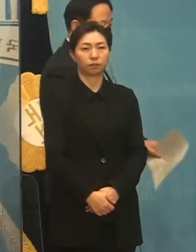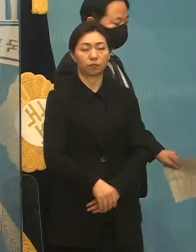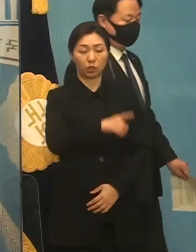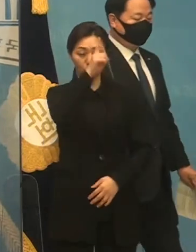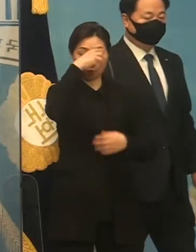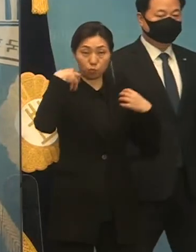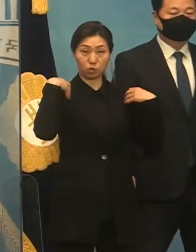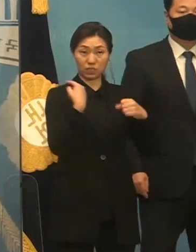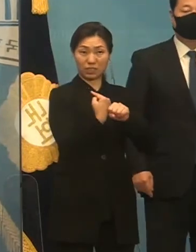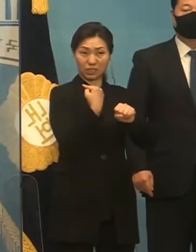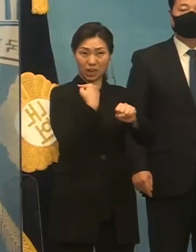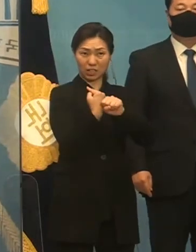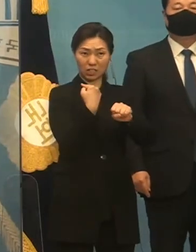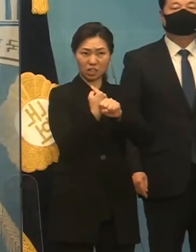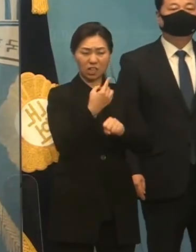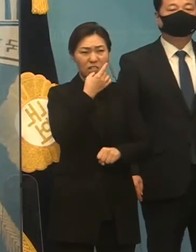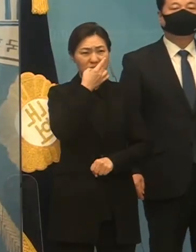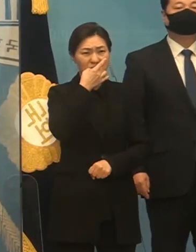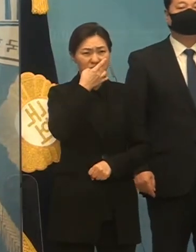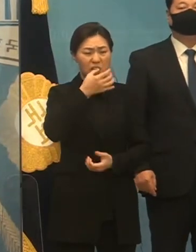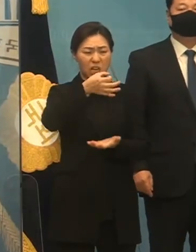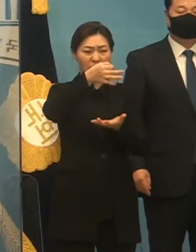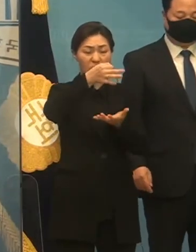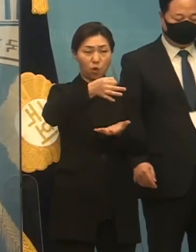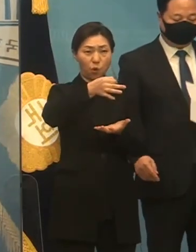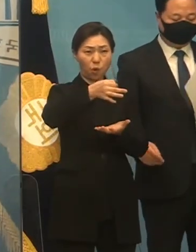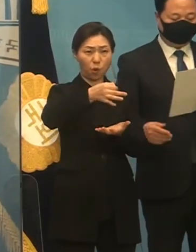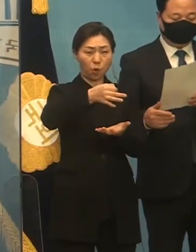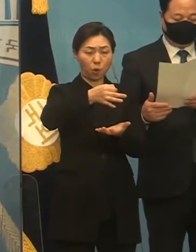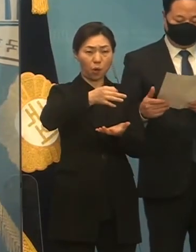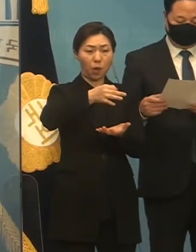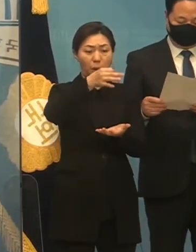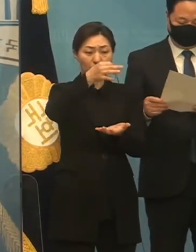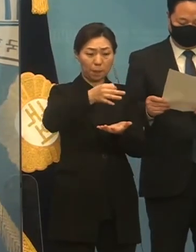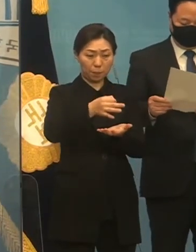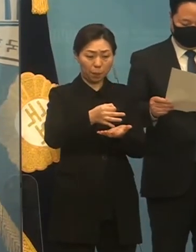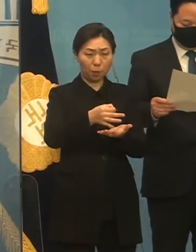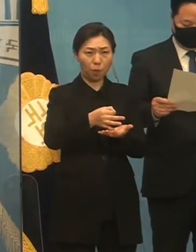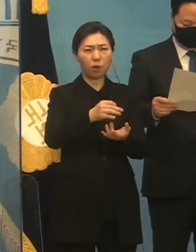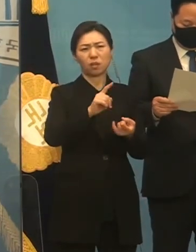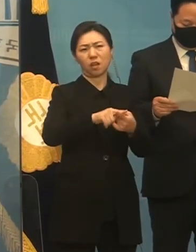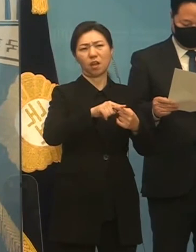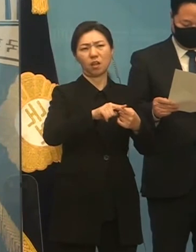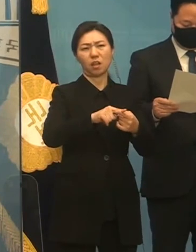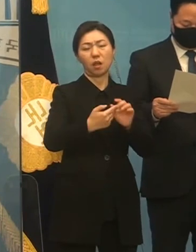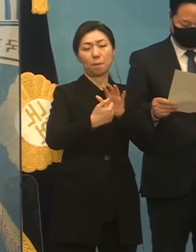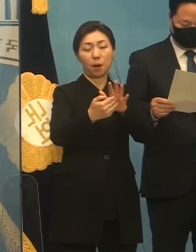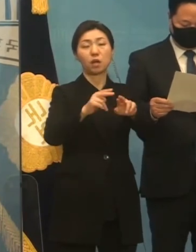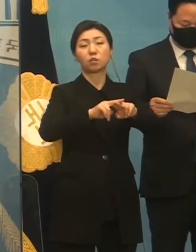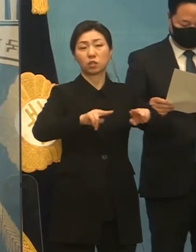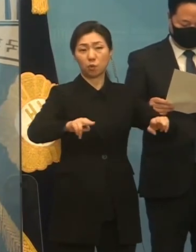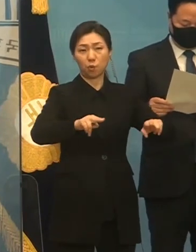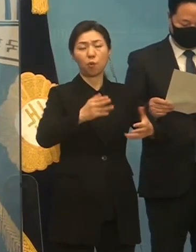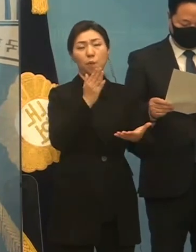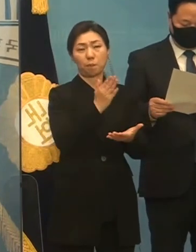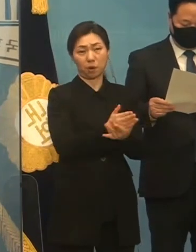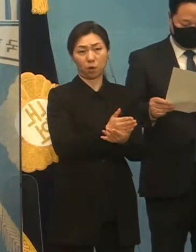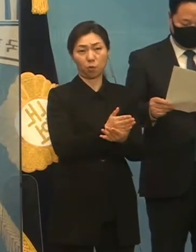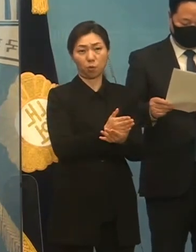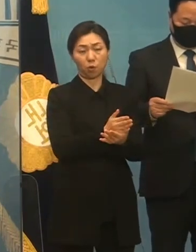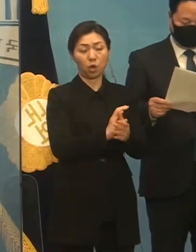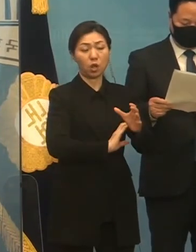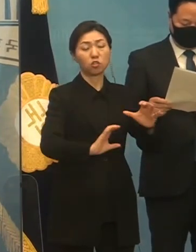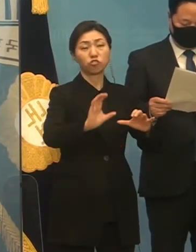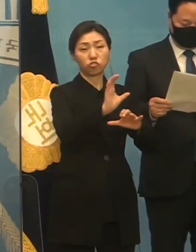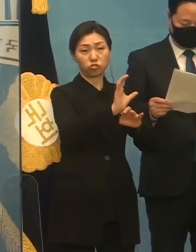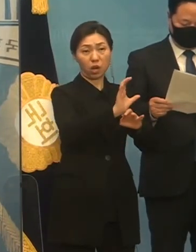정부는 지난해 쌀 변동 직불제를 폐지하는 대신 수요량 대비 3% 이상의 초과